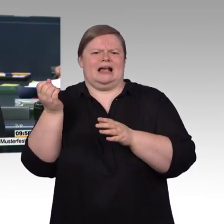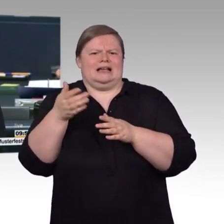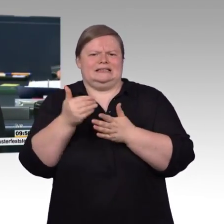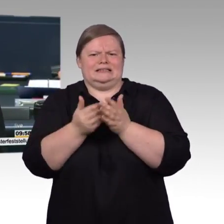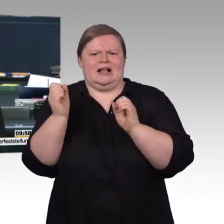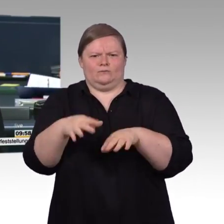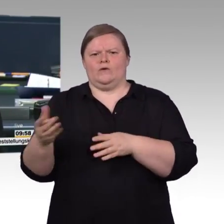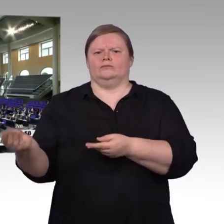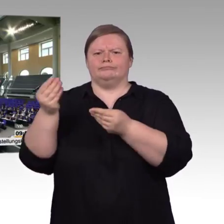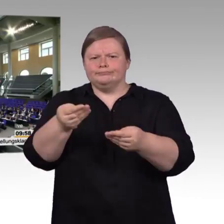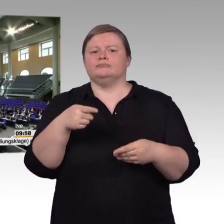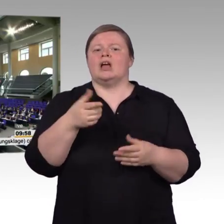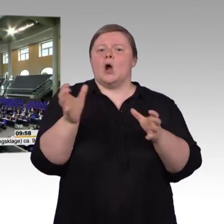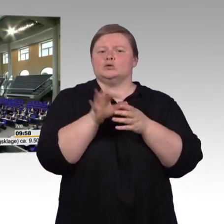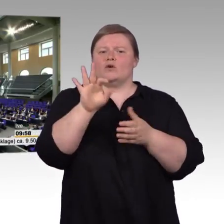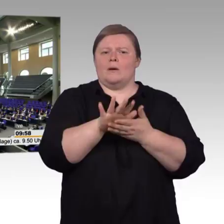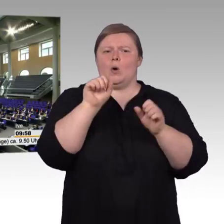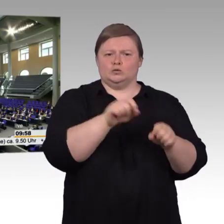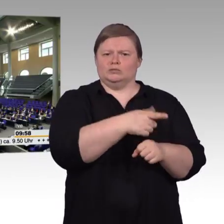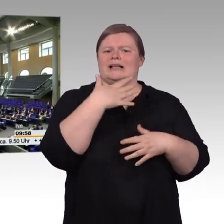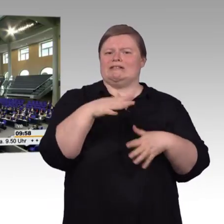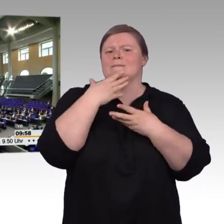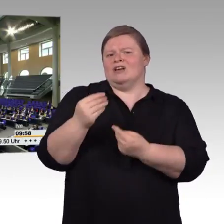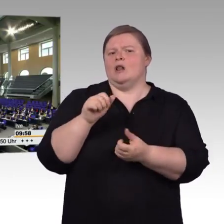zu erklären. Wer stimmt für diese Beschlussempfehlung?